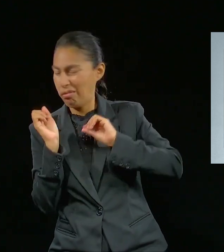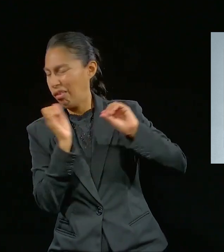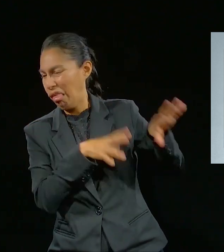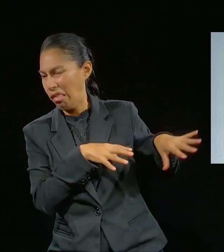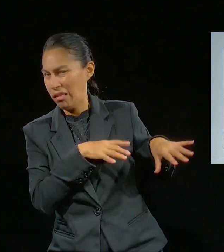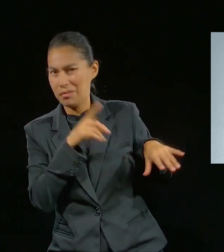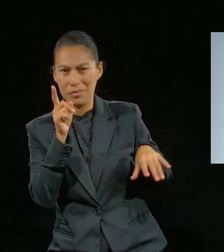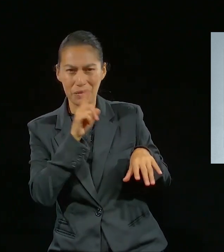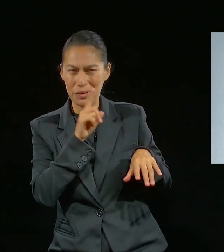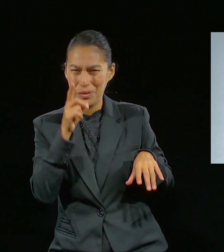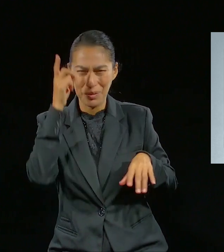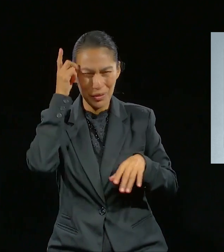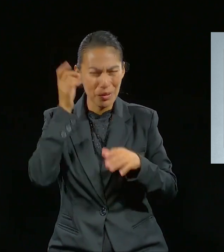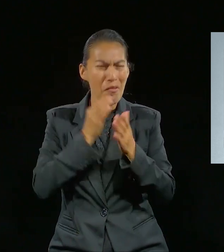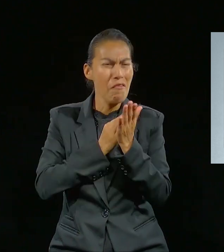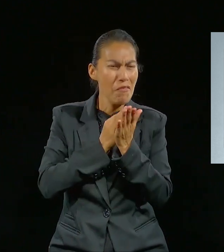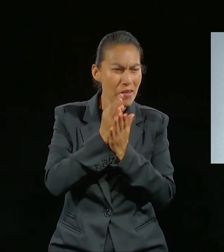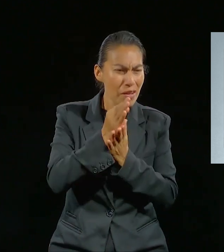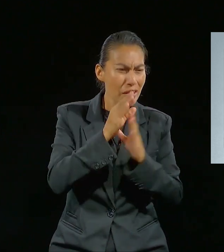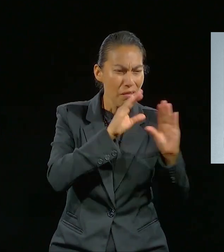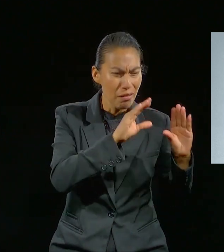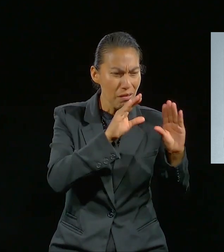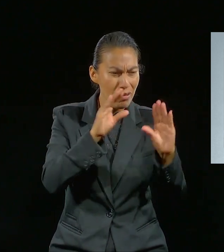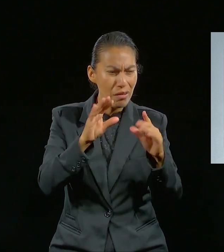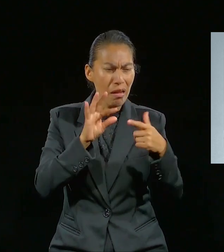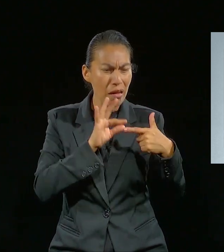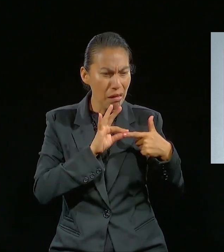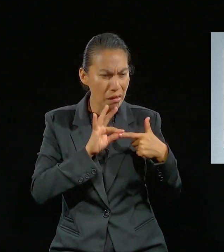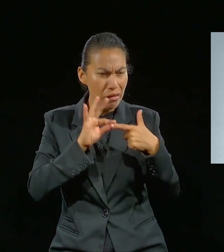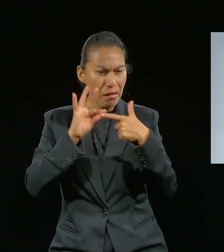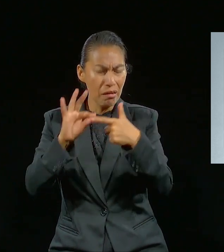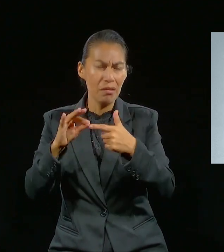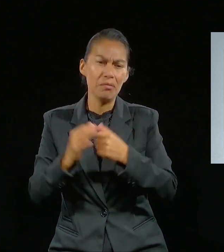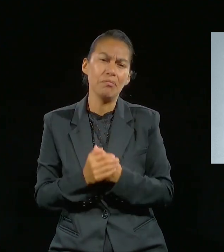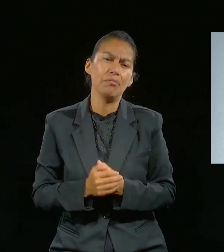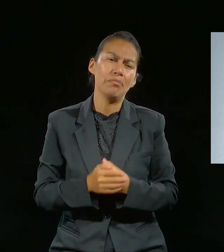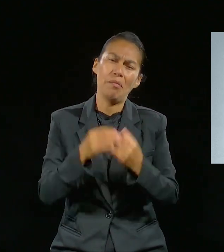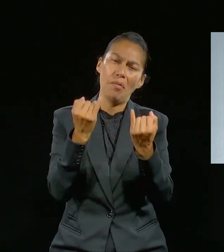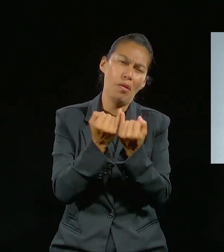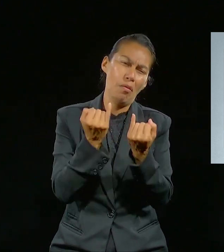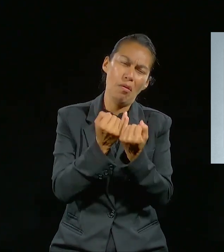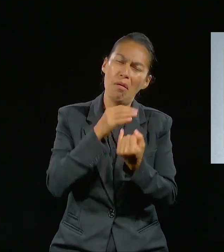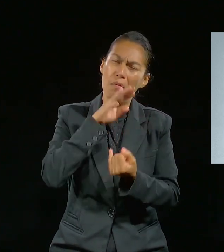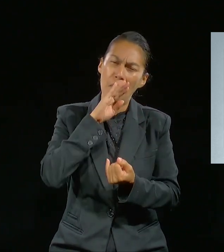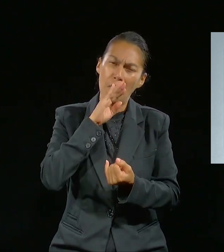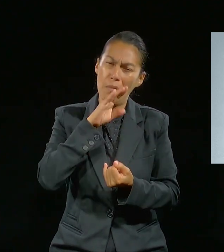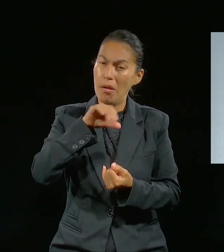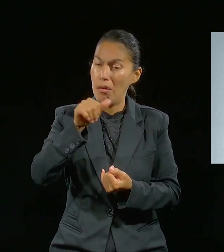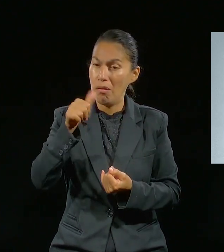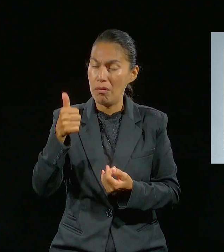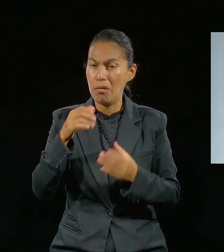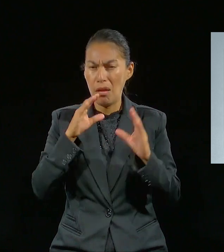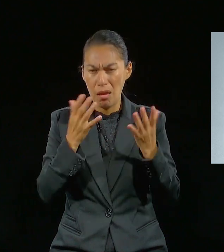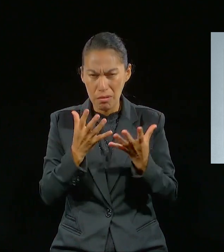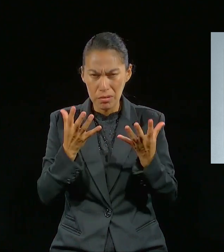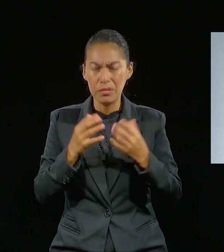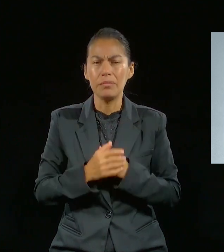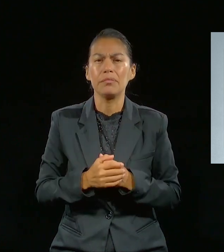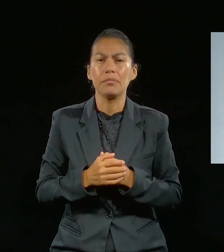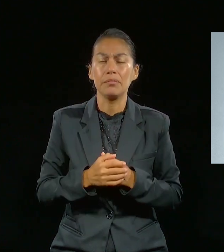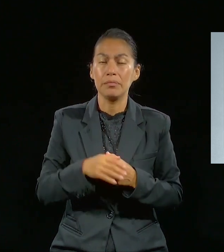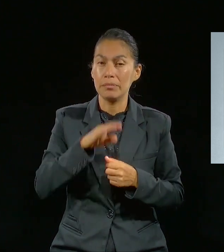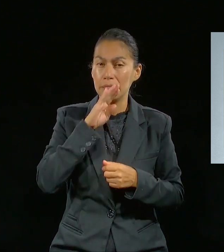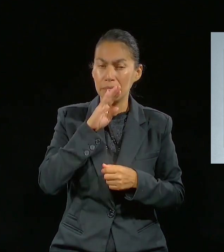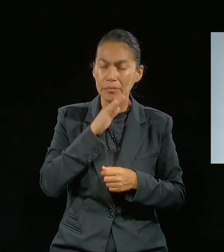es fiel y la va a cuidar, la va a guiar, como hace con todas las mamás que